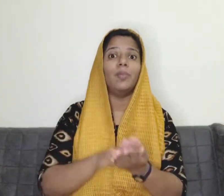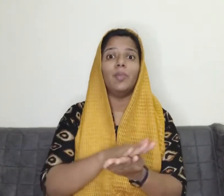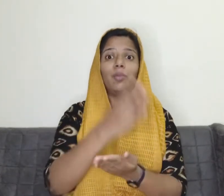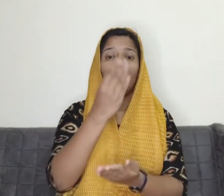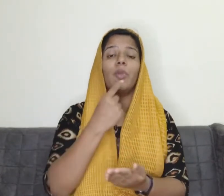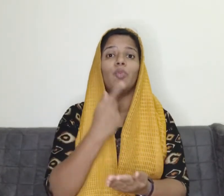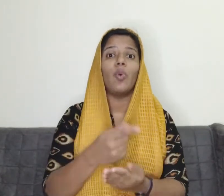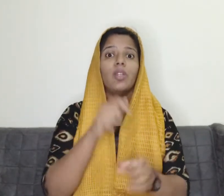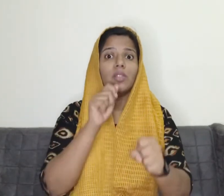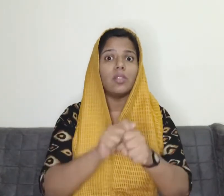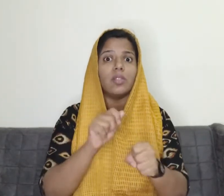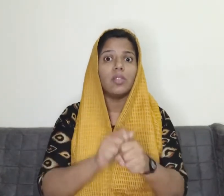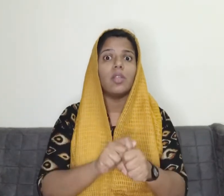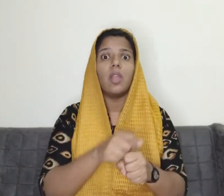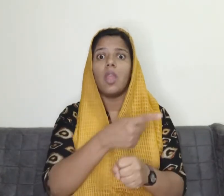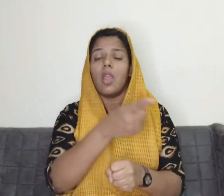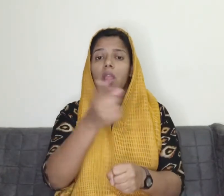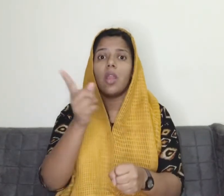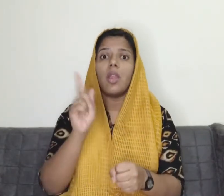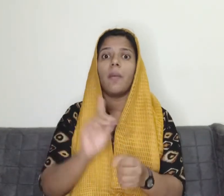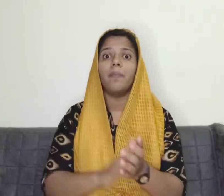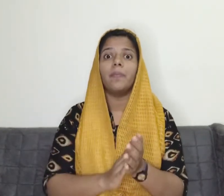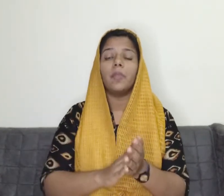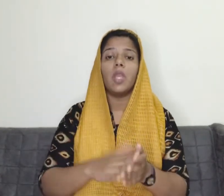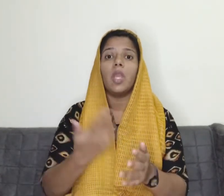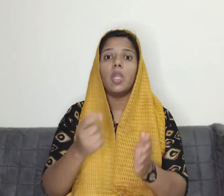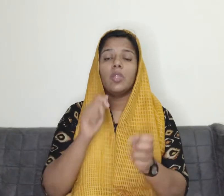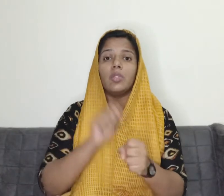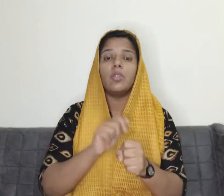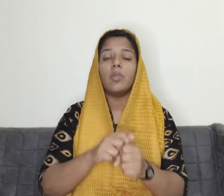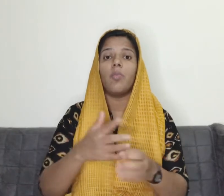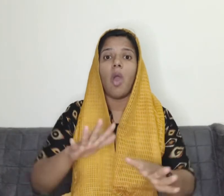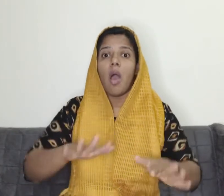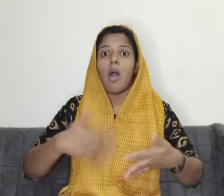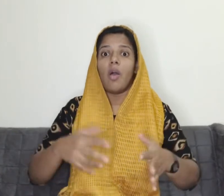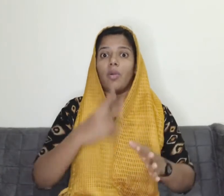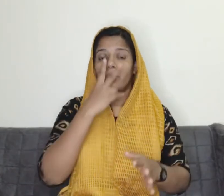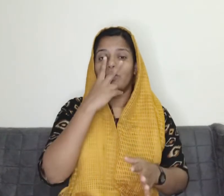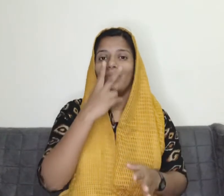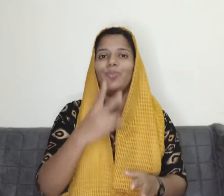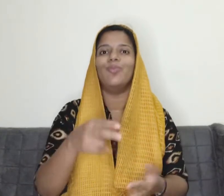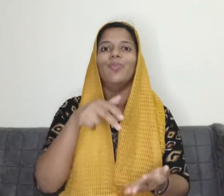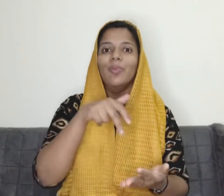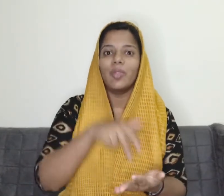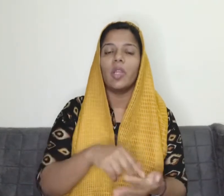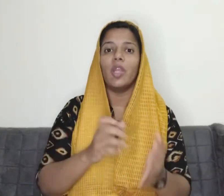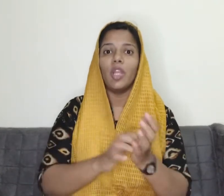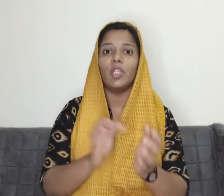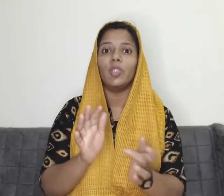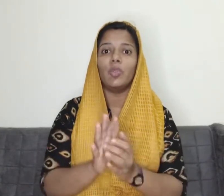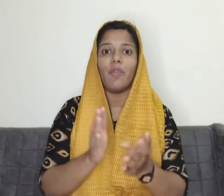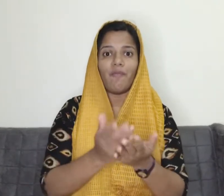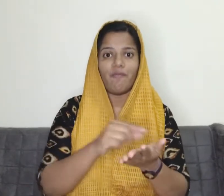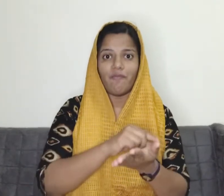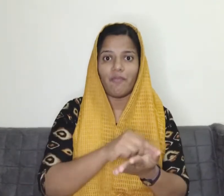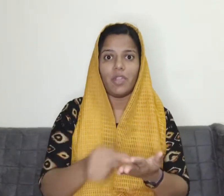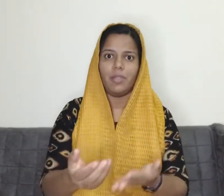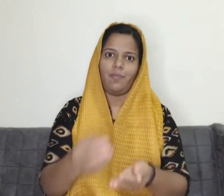പരിശുദ്ധാത്മാവ് ഇങ്ങനെ എഴുതി, സൃഷ്ടി ദൈവപുത്രന്മാരുടെ വെളിപ്പാടിനെ ആകാംക്ഷയോടെ കാത്തിരിക്കുക. നമ്മൾ ഈ ദിവസങ്ങളിൽ കർത്താവിൻ്റെ വചനം കൈക്കൊണ്ടു,